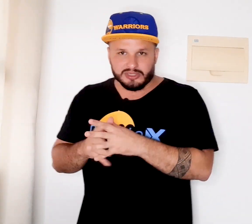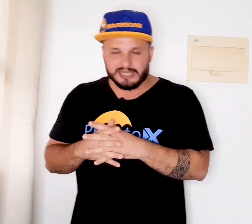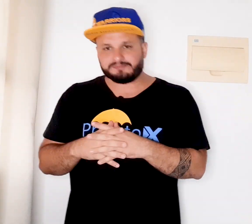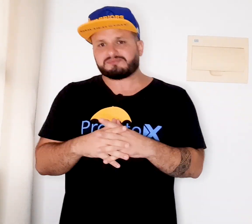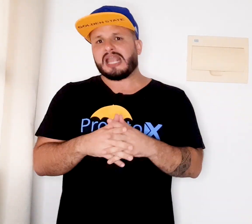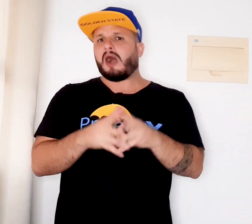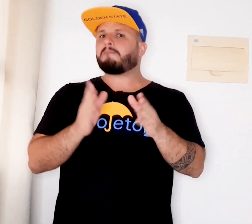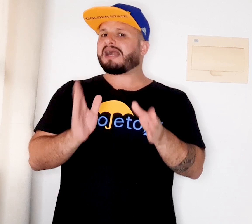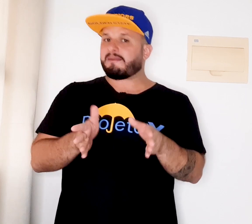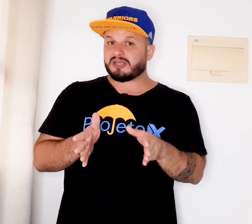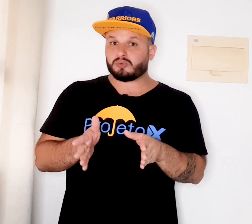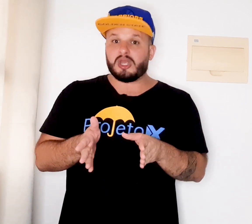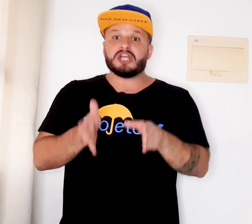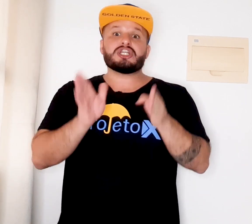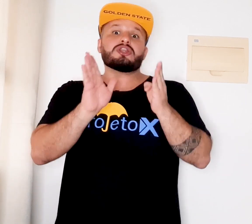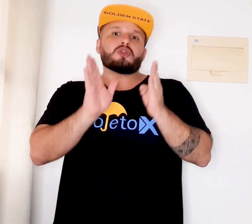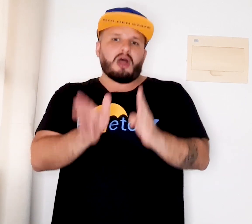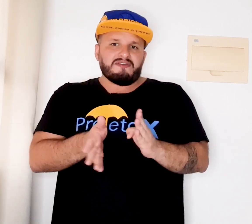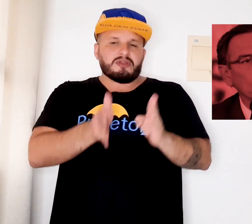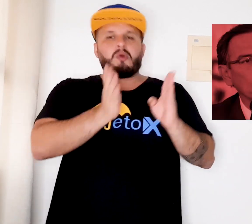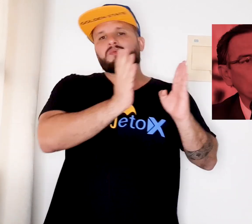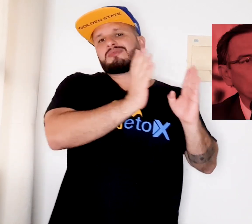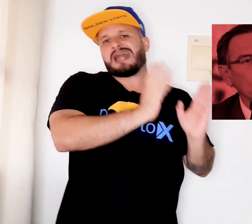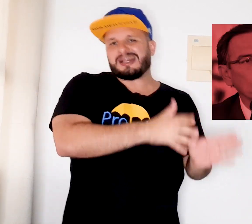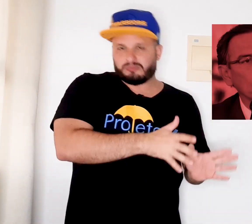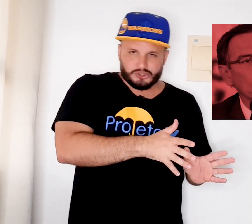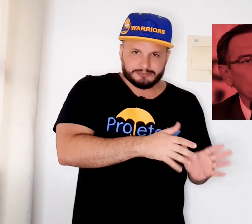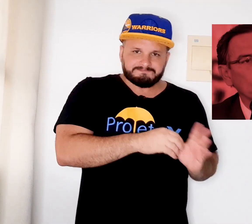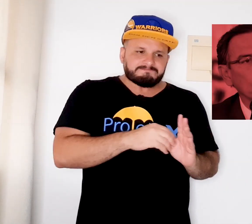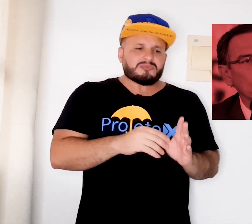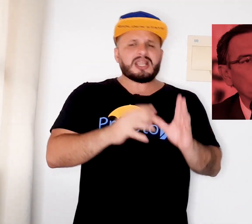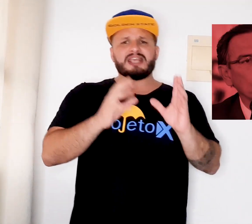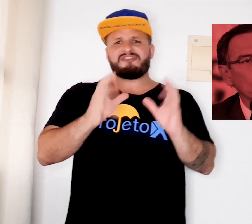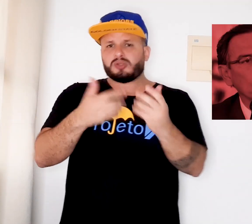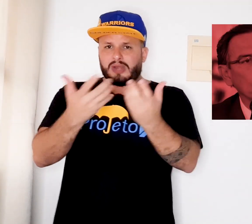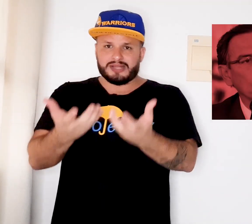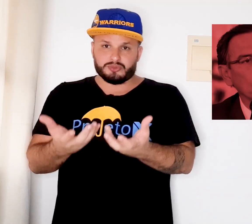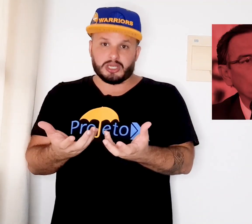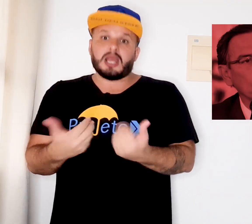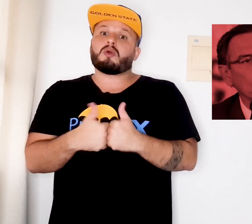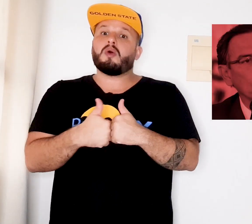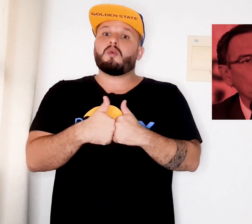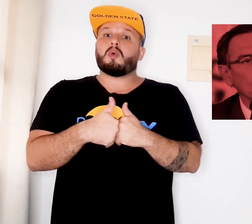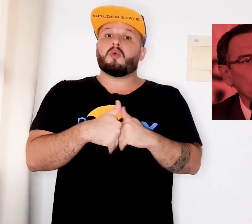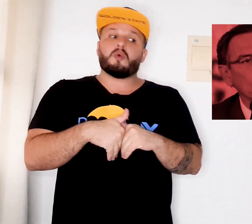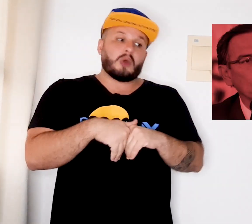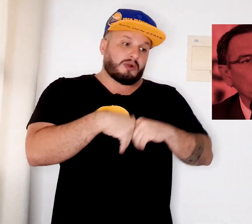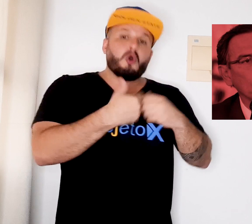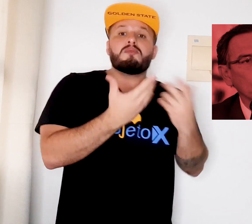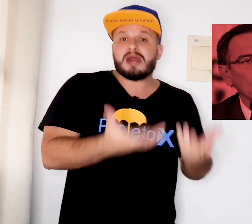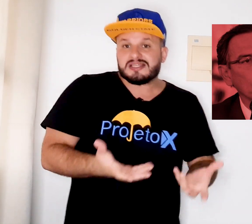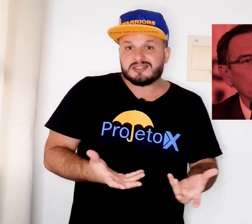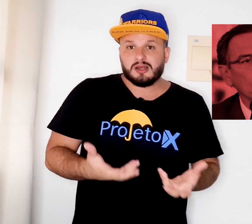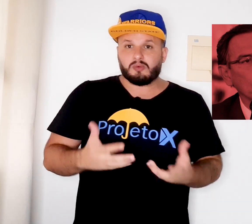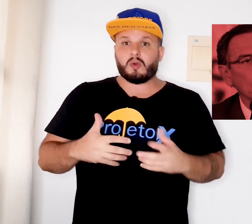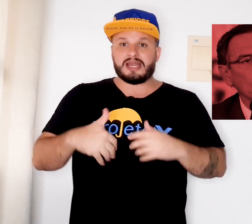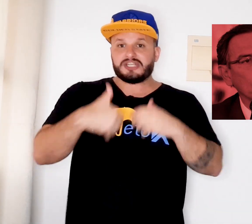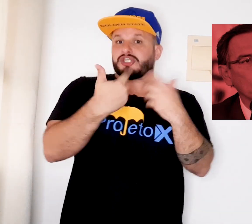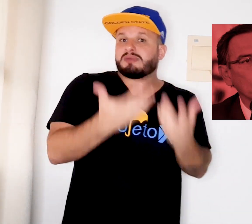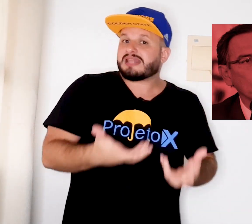relacionado ao pagamento de 9 contratos efetuados com a corroboração, com a legitimidade,